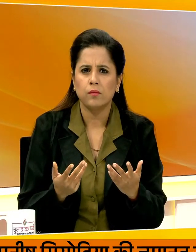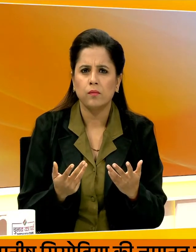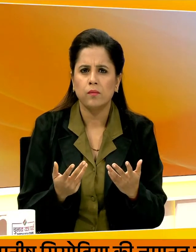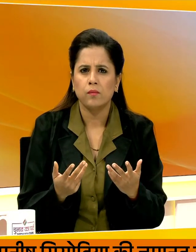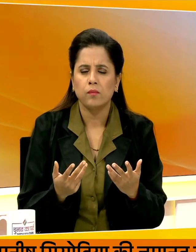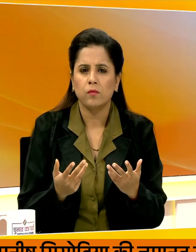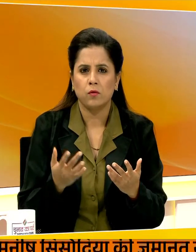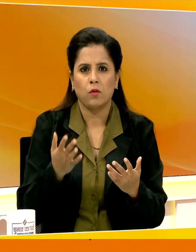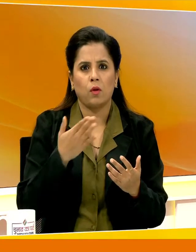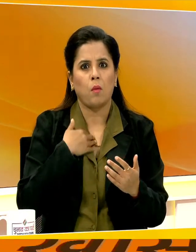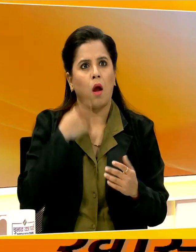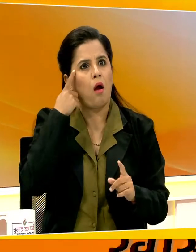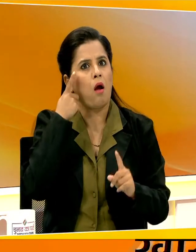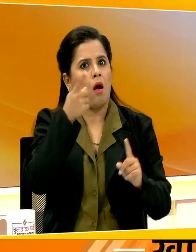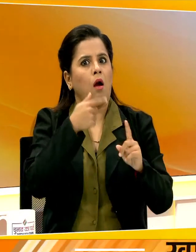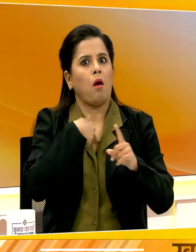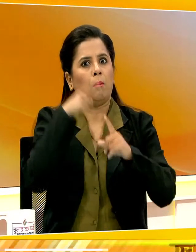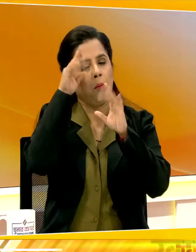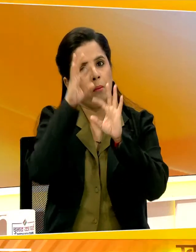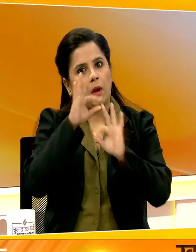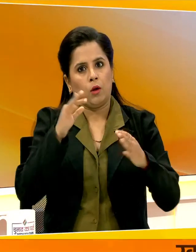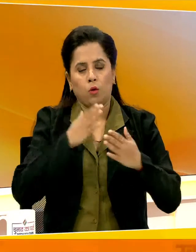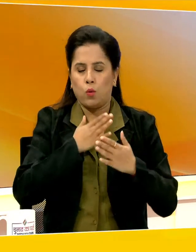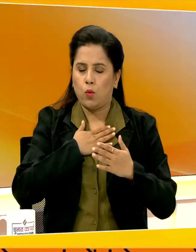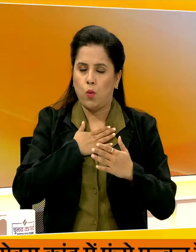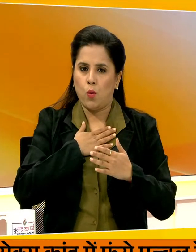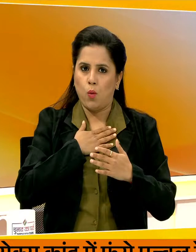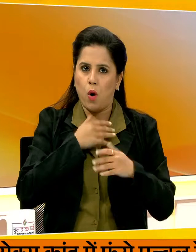अमन की आशा का राग आलापती थी।